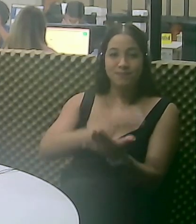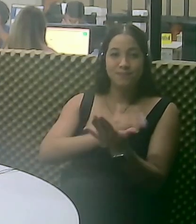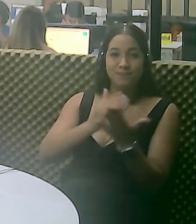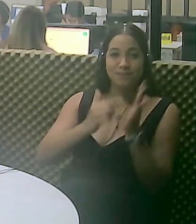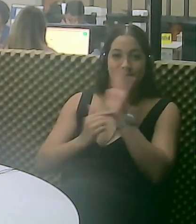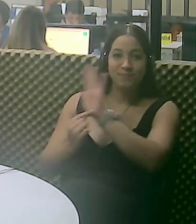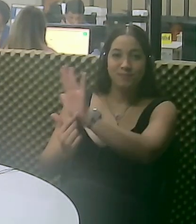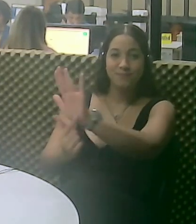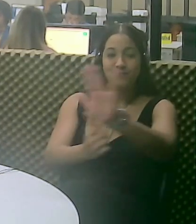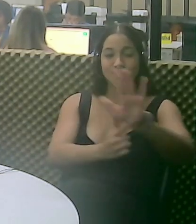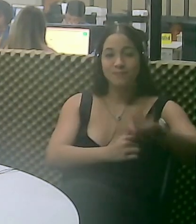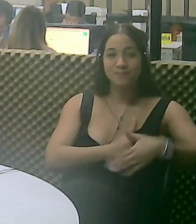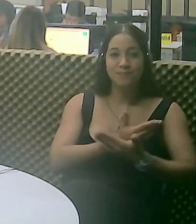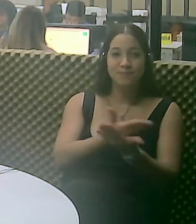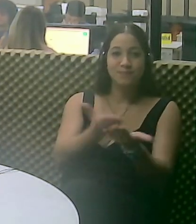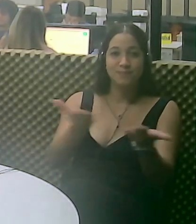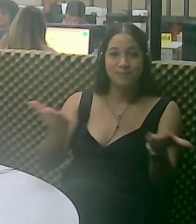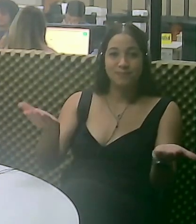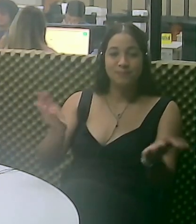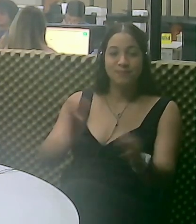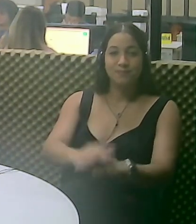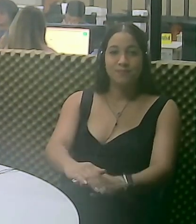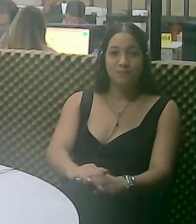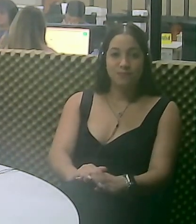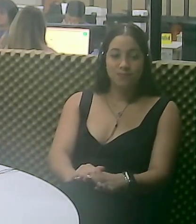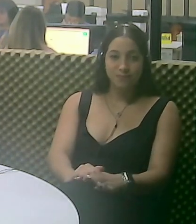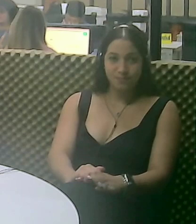Uberlândia no ar pra você.